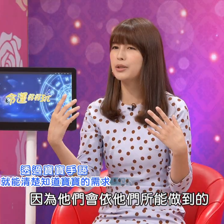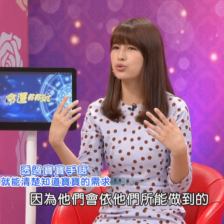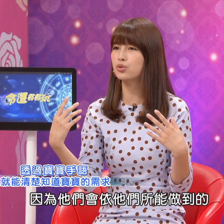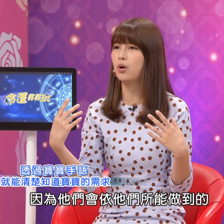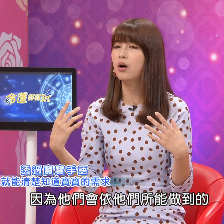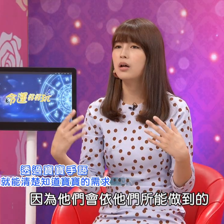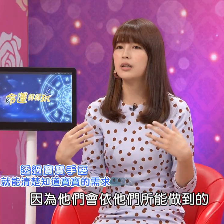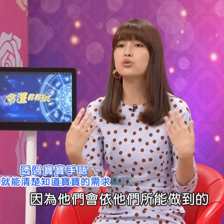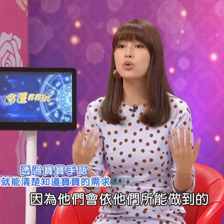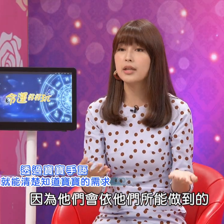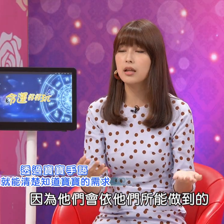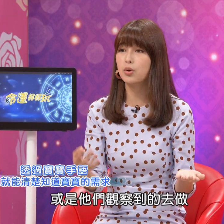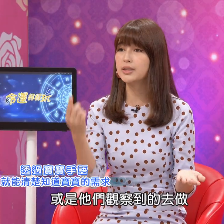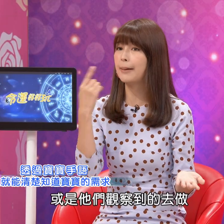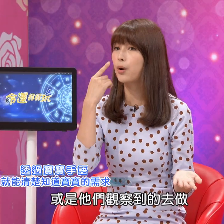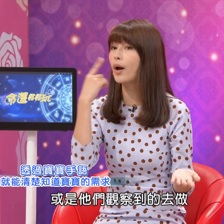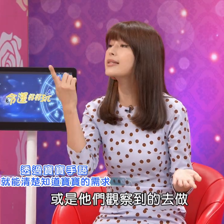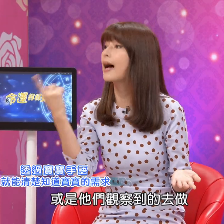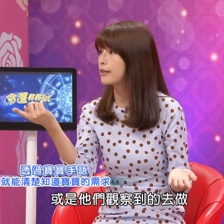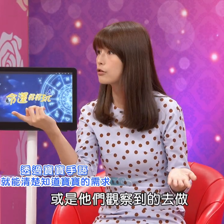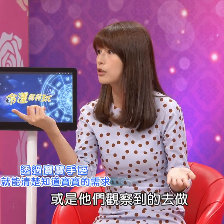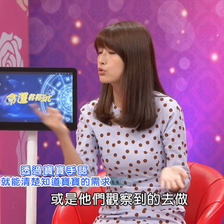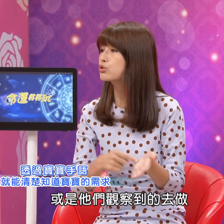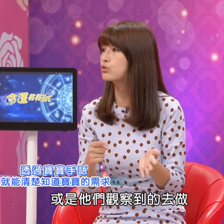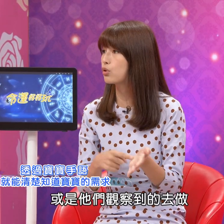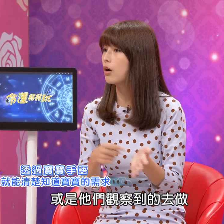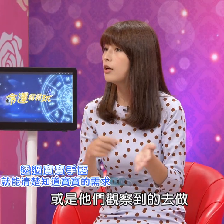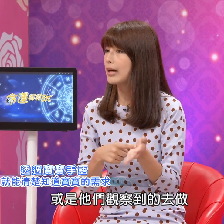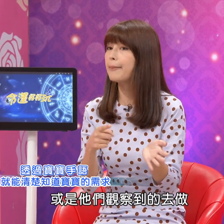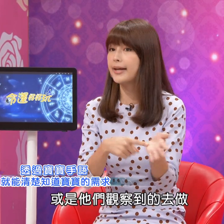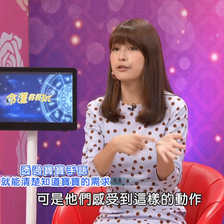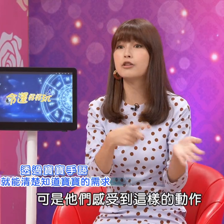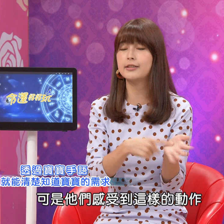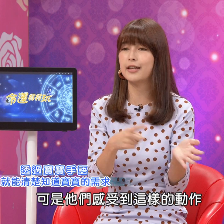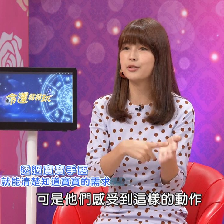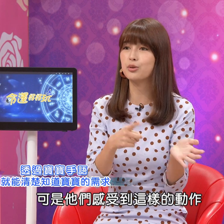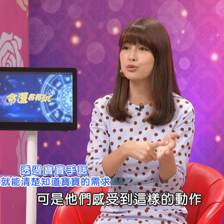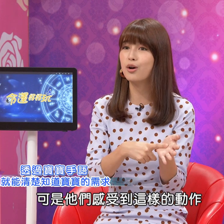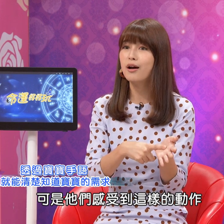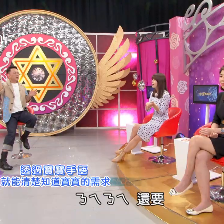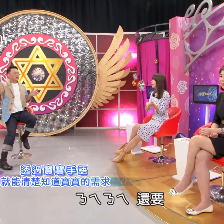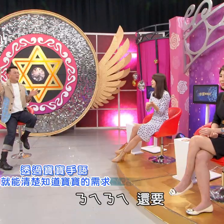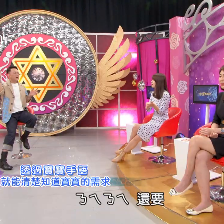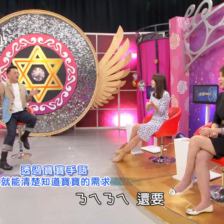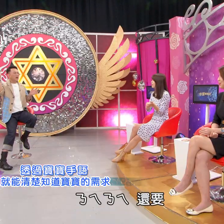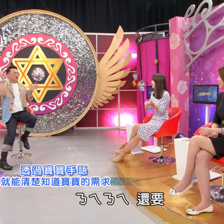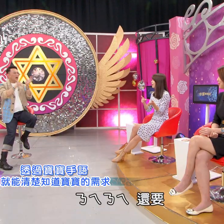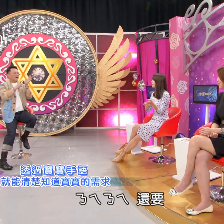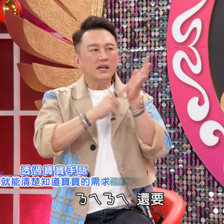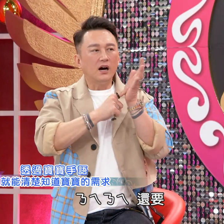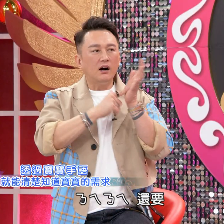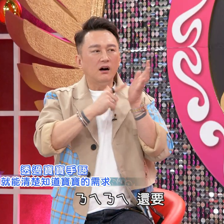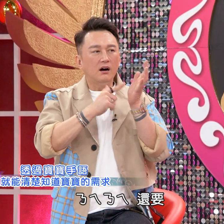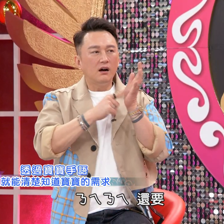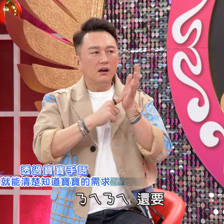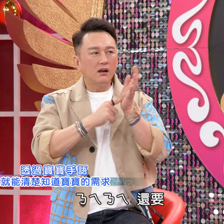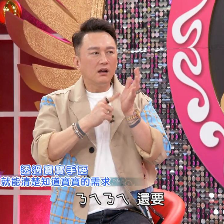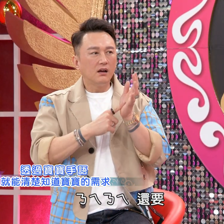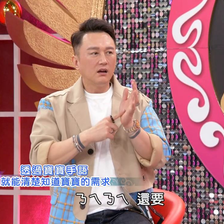所能做到的或者是他們觀察到的去做可他們感受到這樣的動作奶奶還要還要